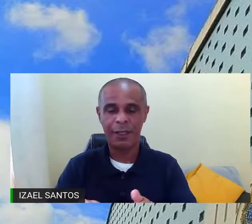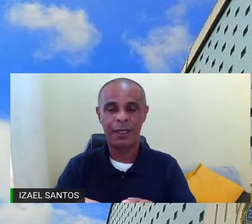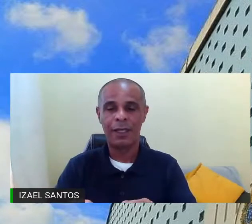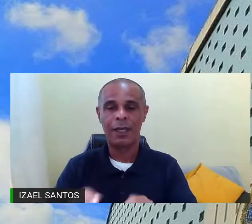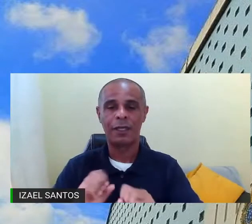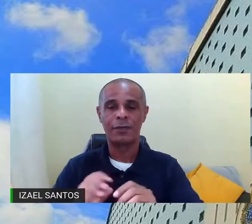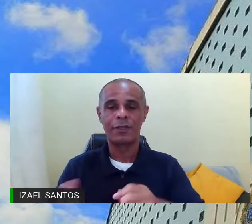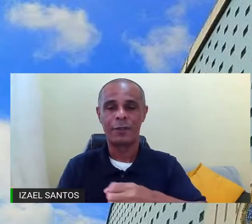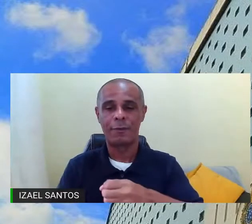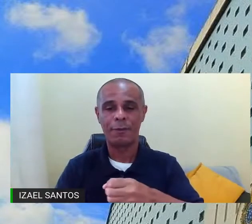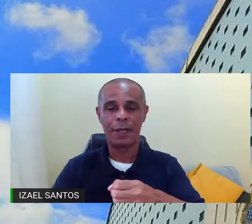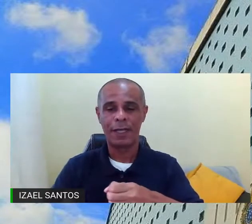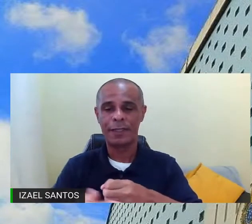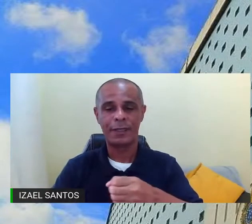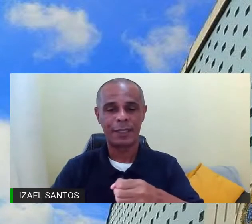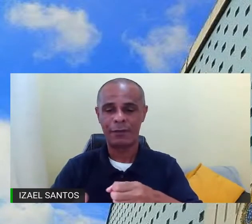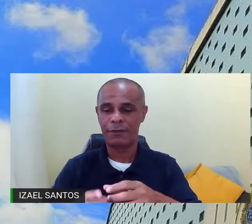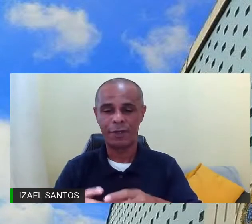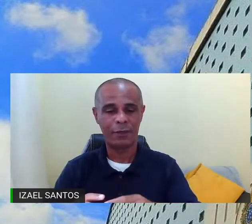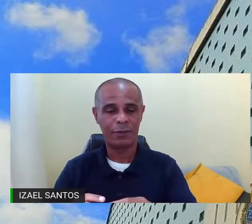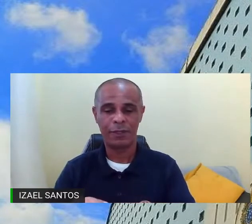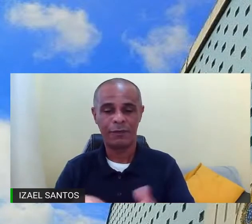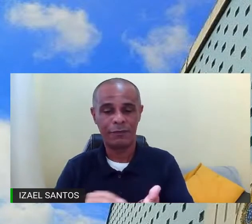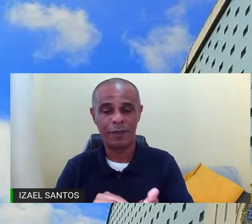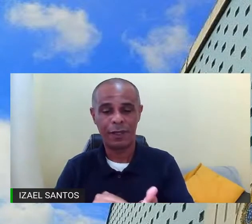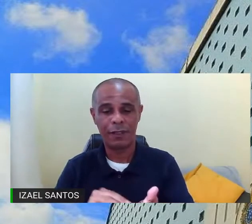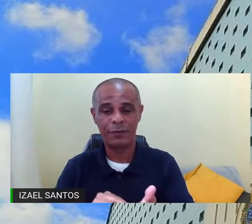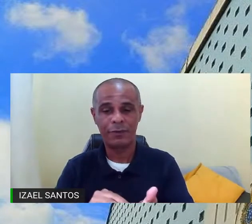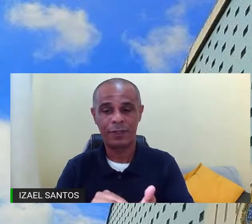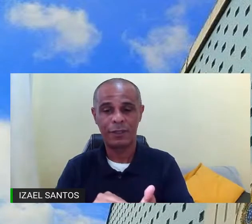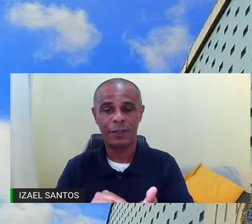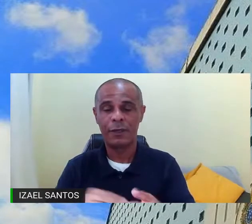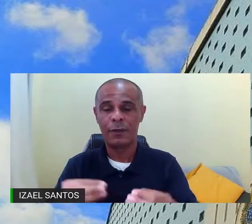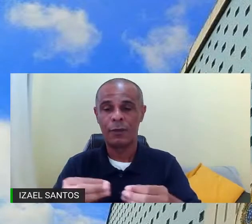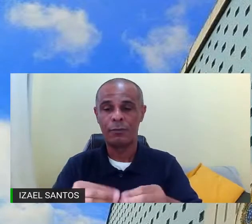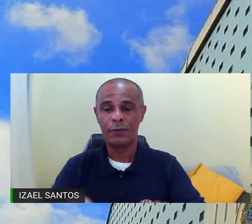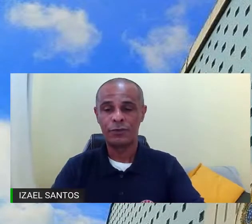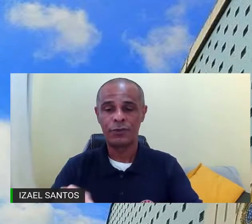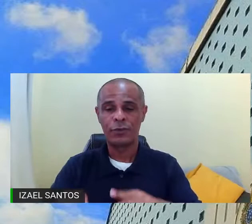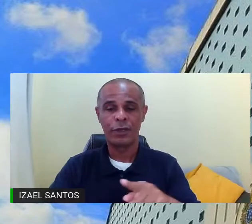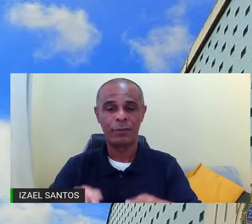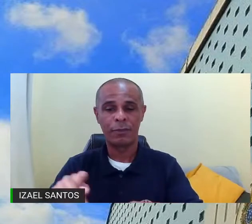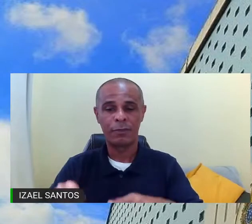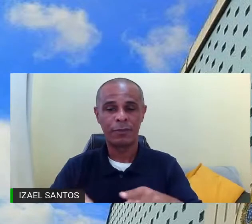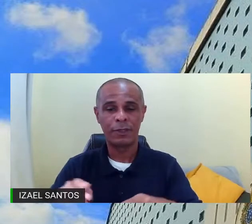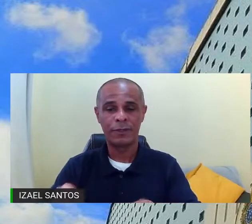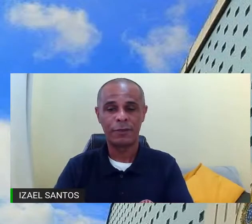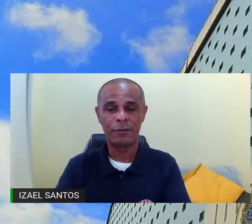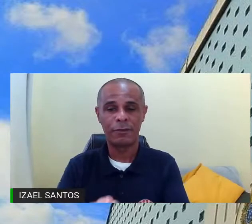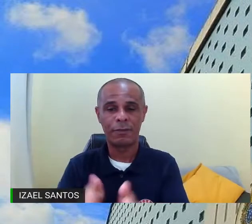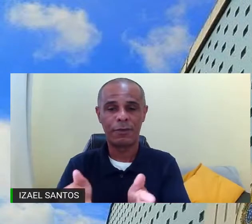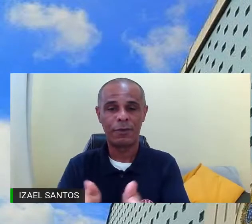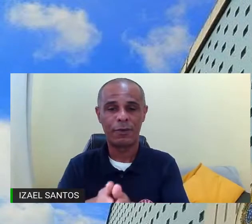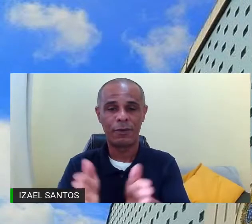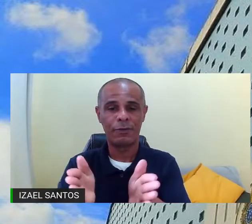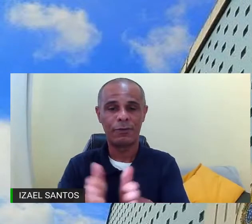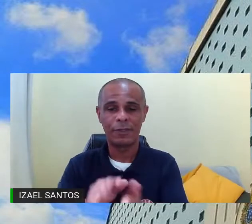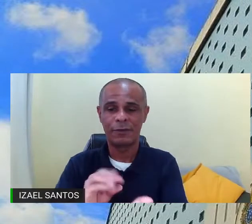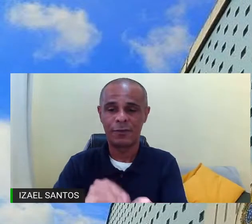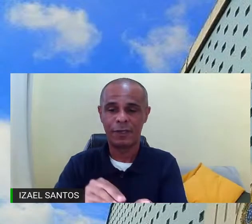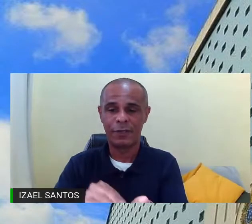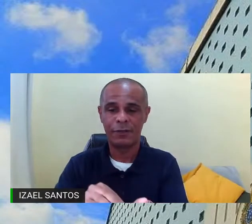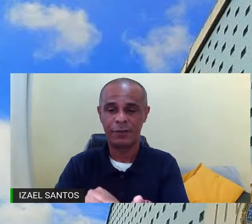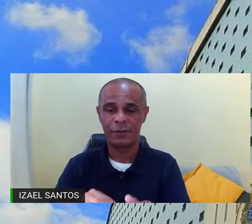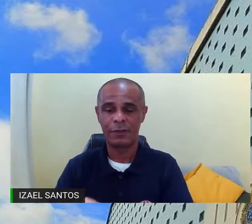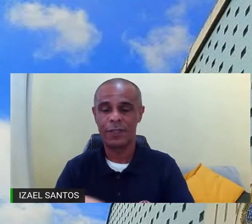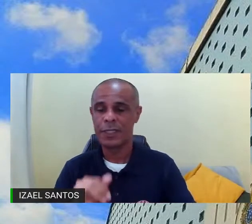privando os filhos da classe trabalhadora mais empobrecida do acesso aos conhecimentos produzidos e acumulados pela humanidade e,